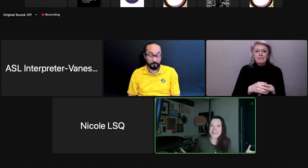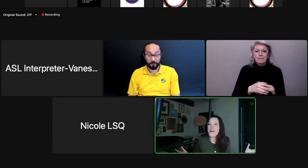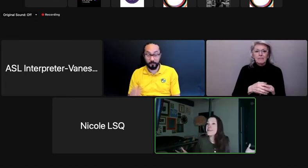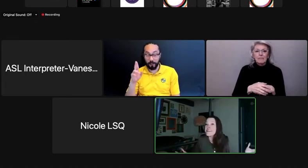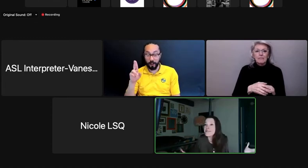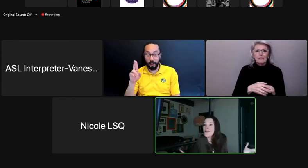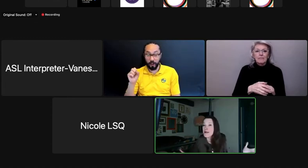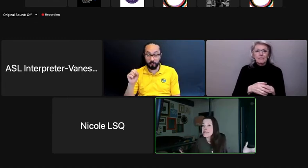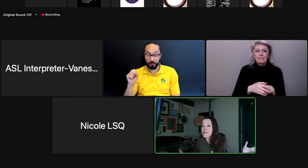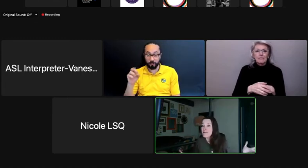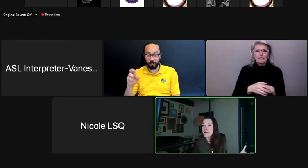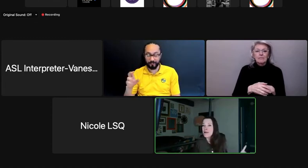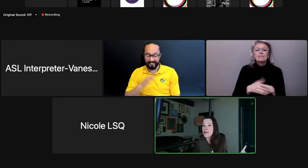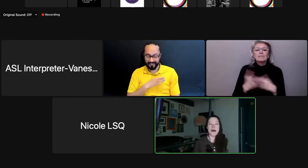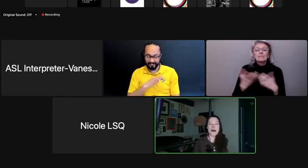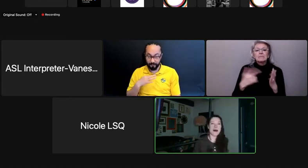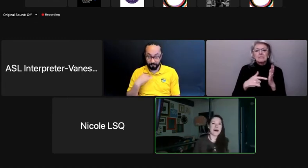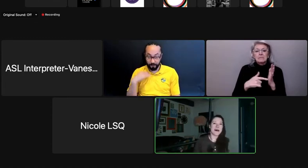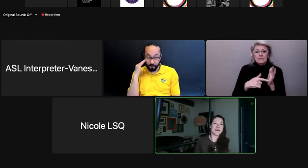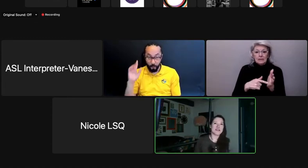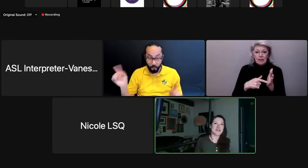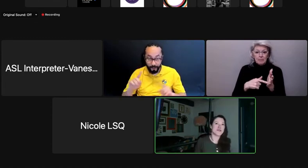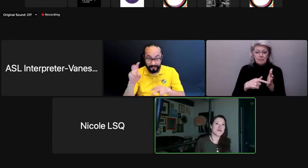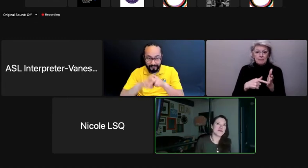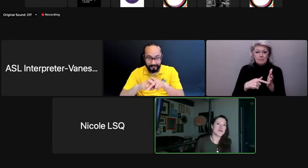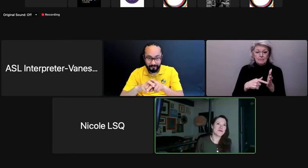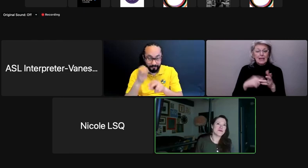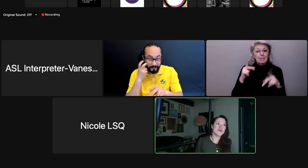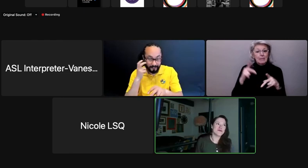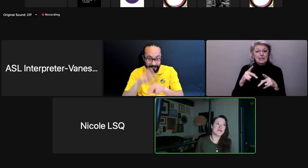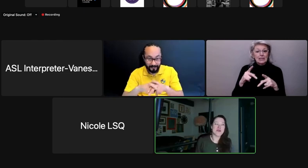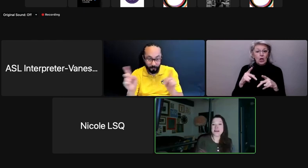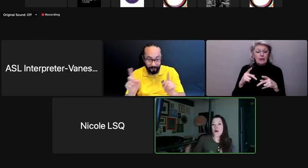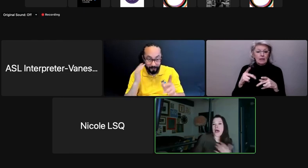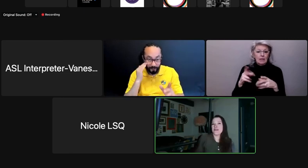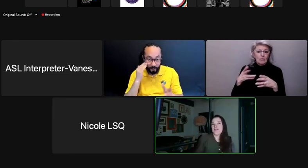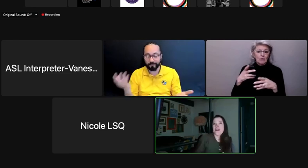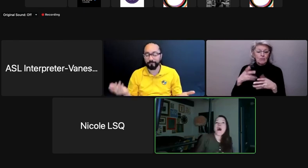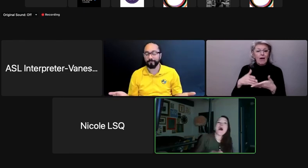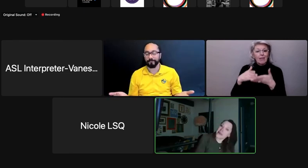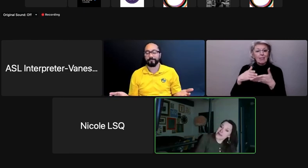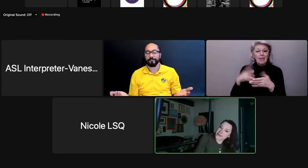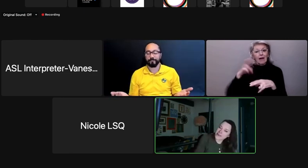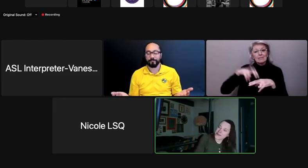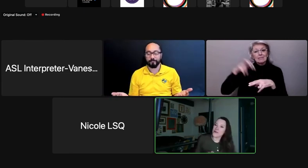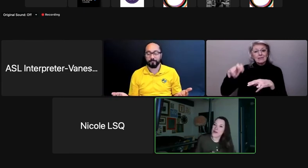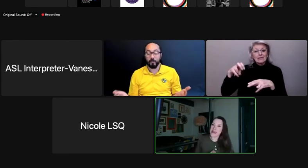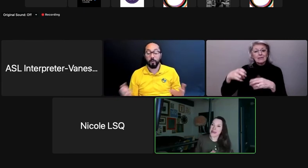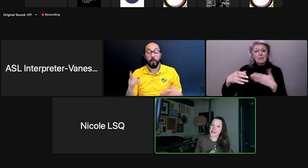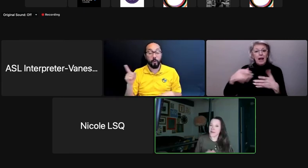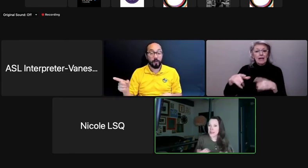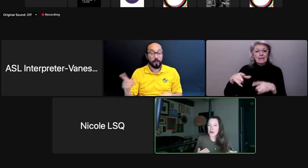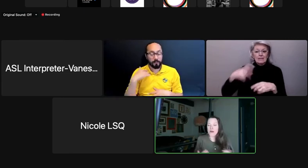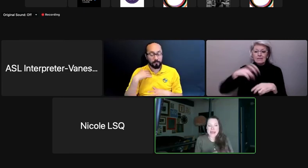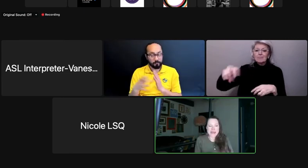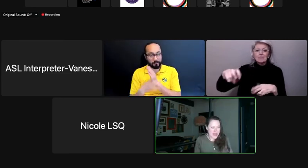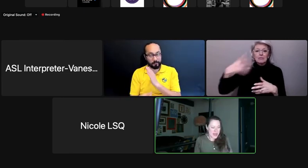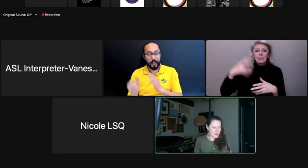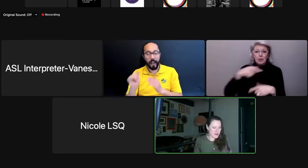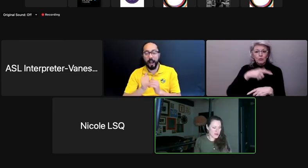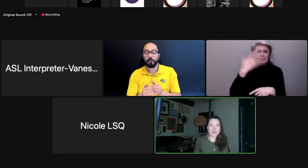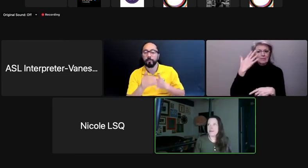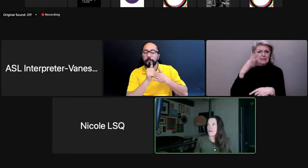est-ce que par exemple les placiers savent où sont les gens avec des incapacités est-ce qu'ils